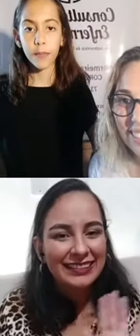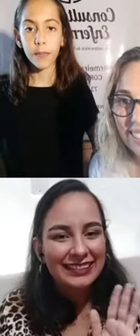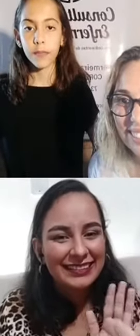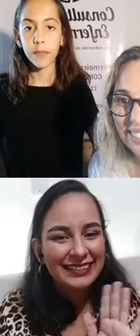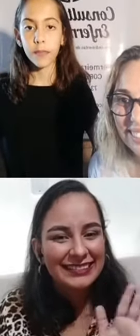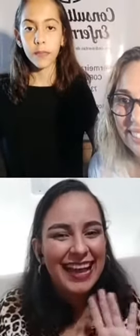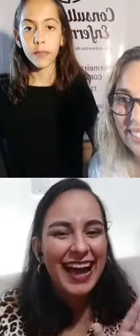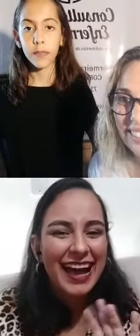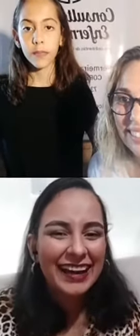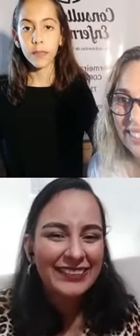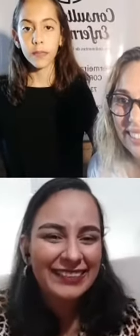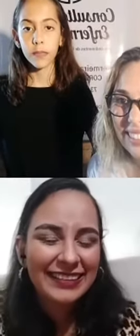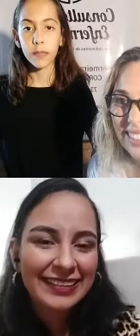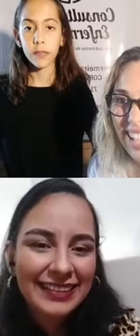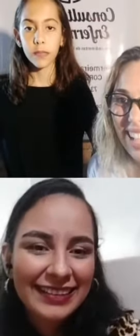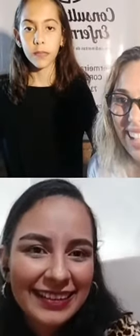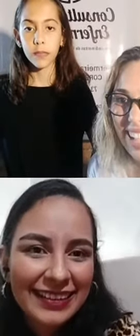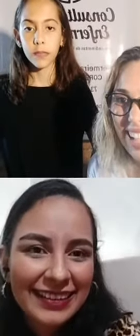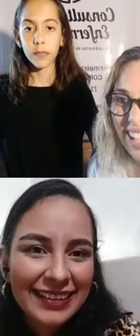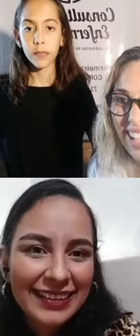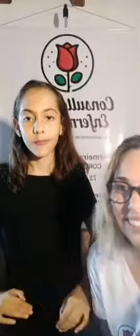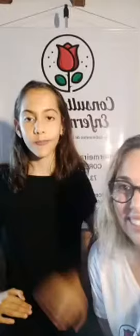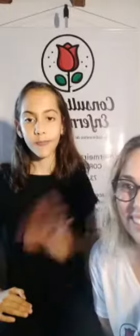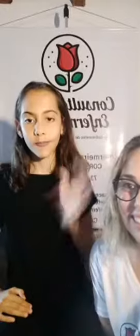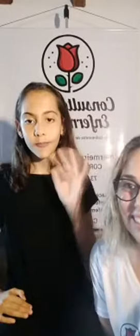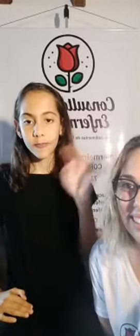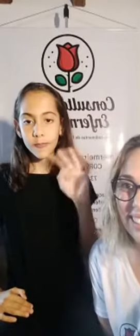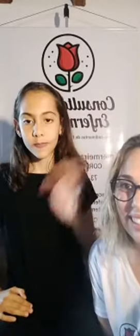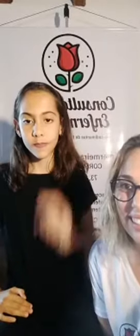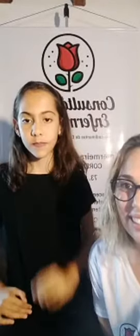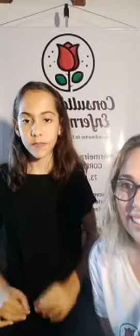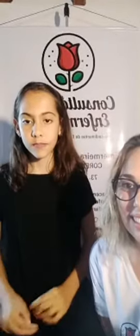abençoe. Tchau. Tchau.